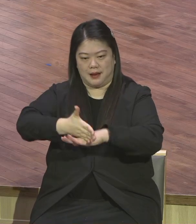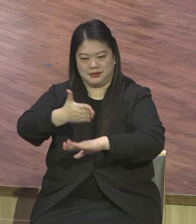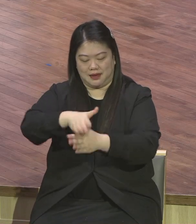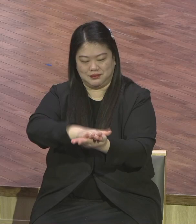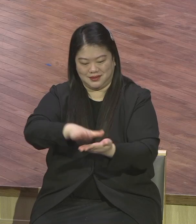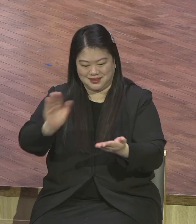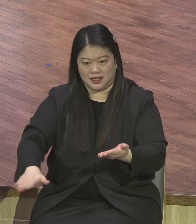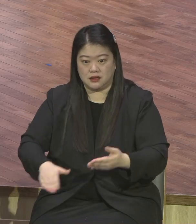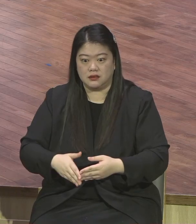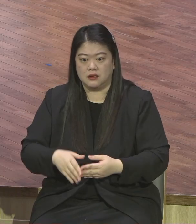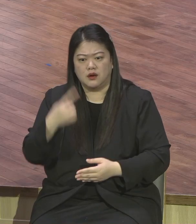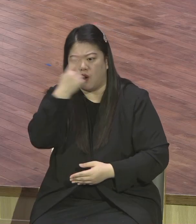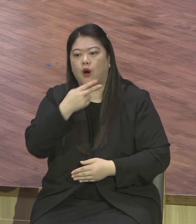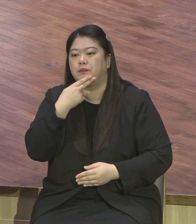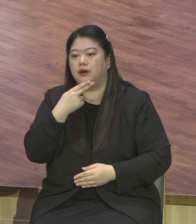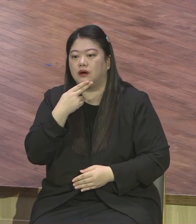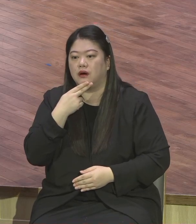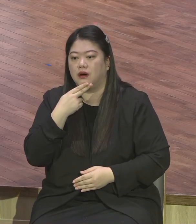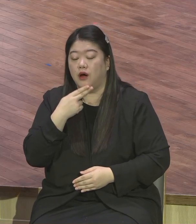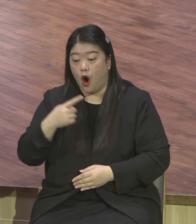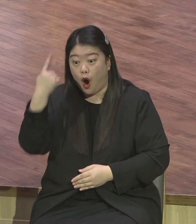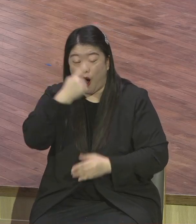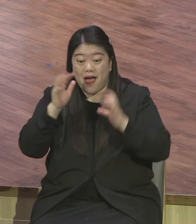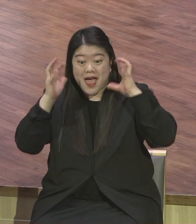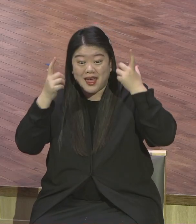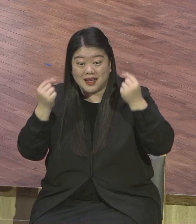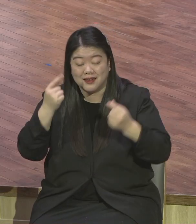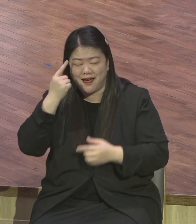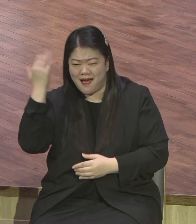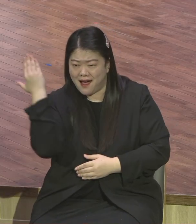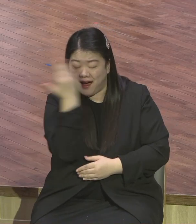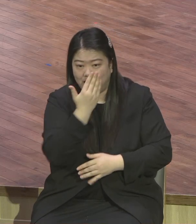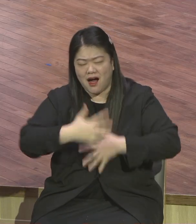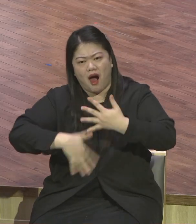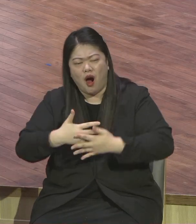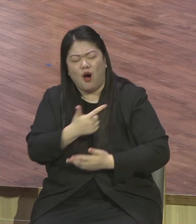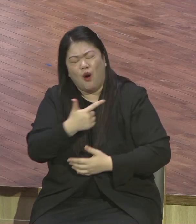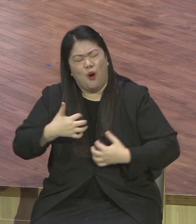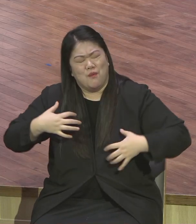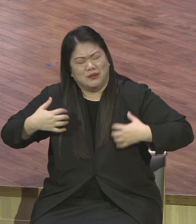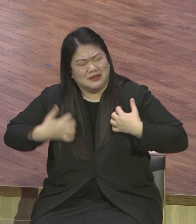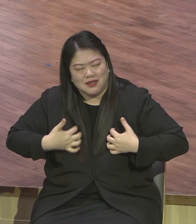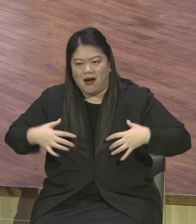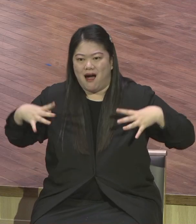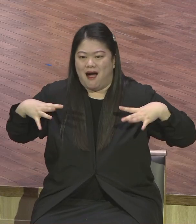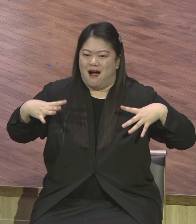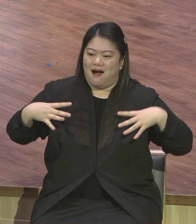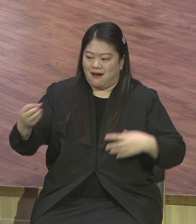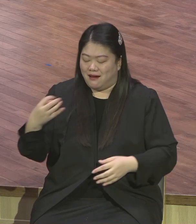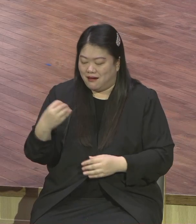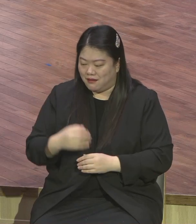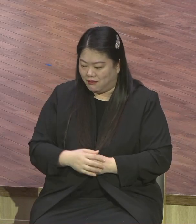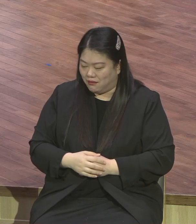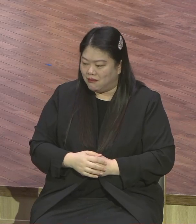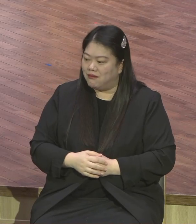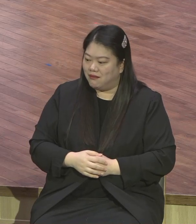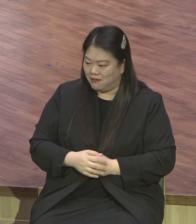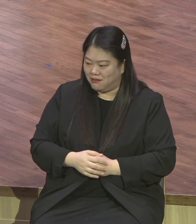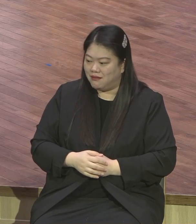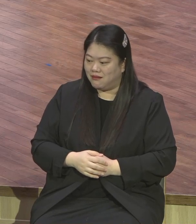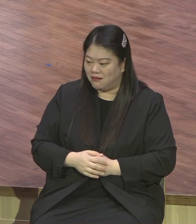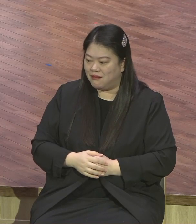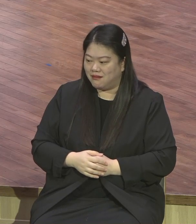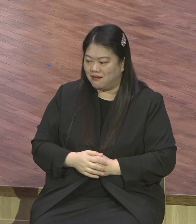받은 응답을 간증하는 그 내용, 그 모습. 그럼 저는 기분이 뭐요?